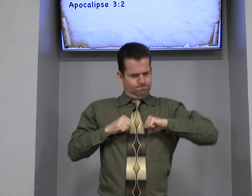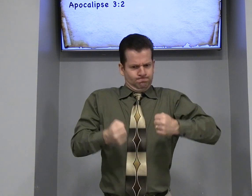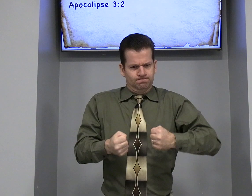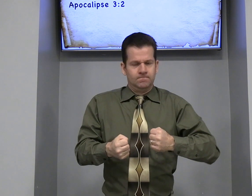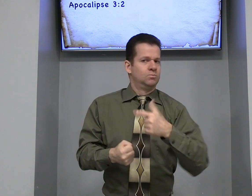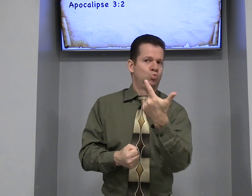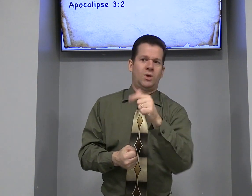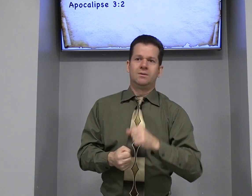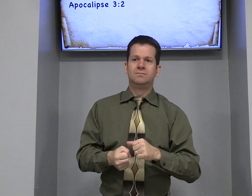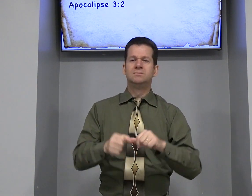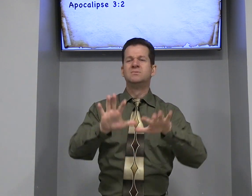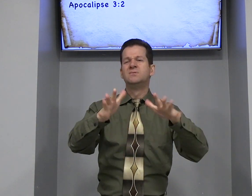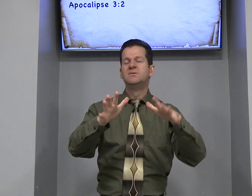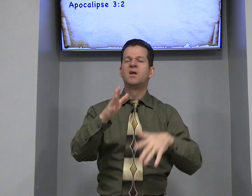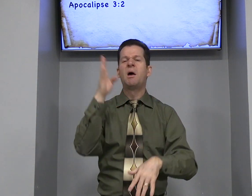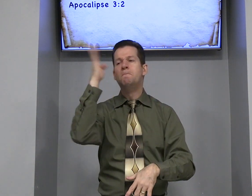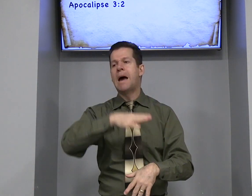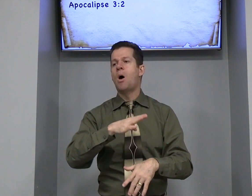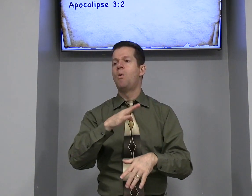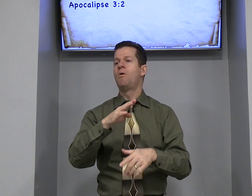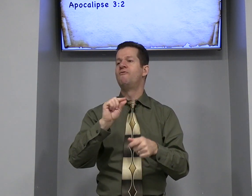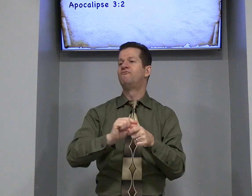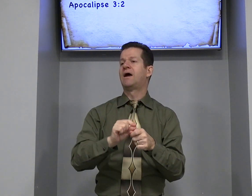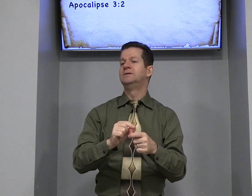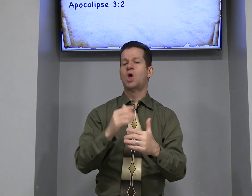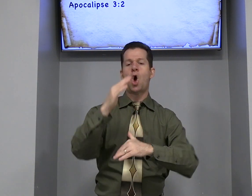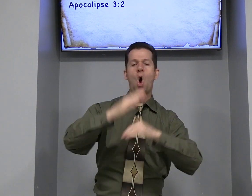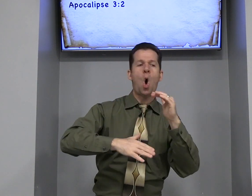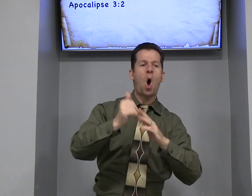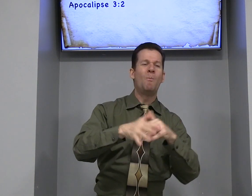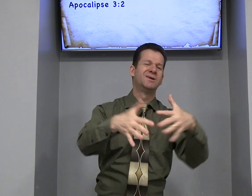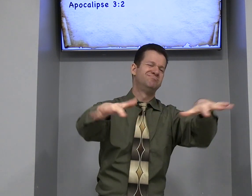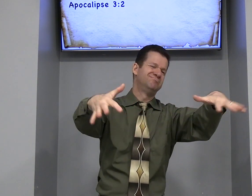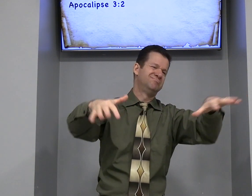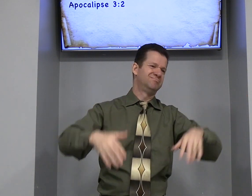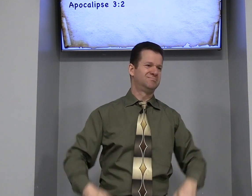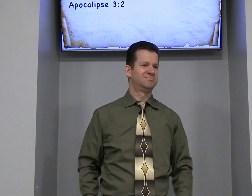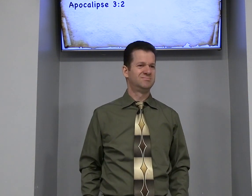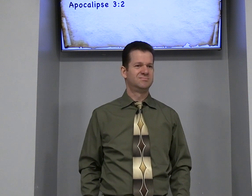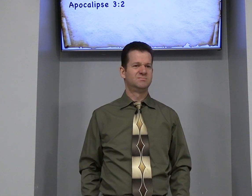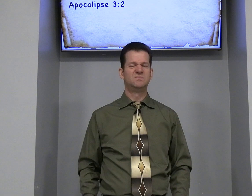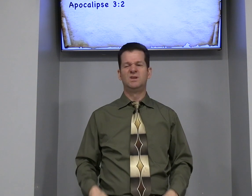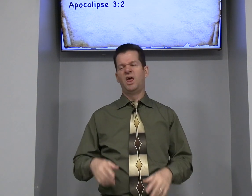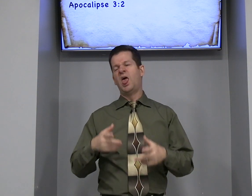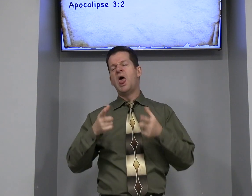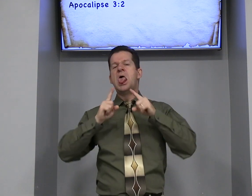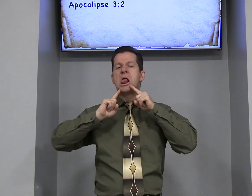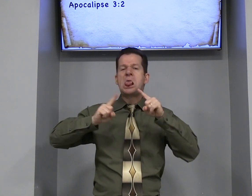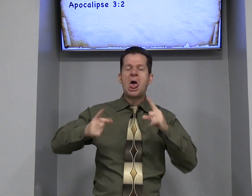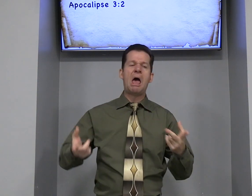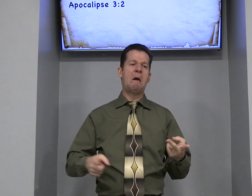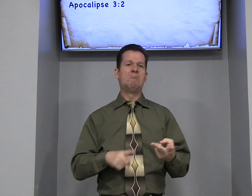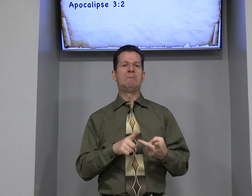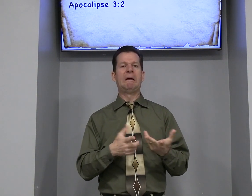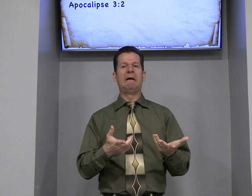preguiça, esforço não tinha. E eles trabalhavam as obras mais ou menos, mal feito,